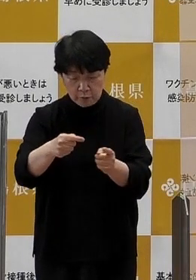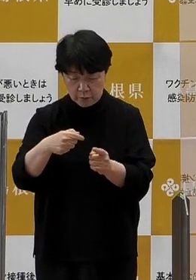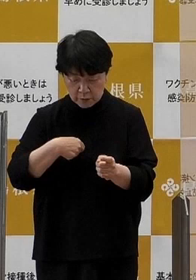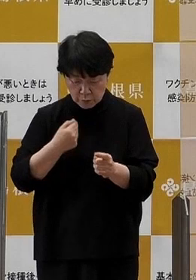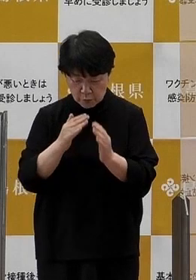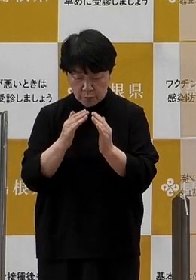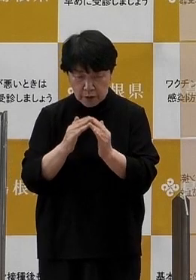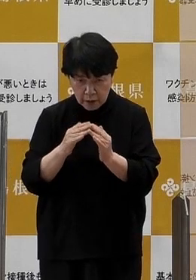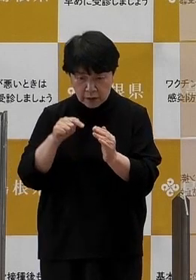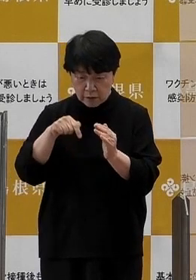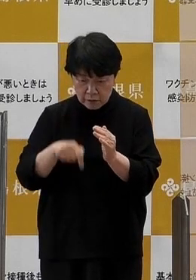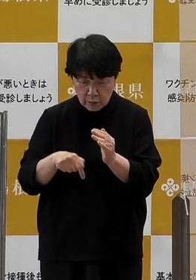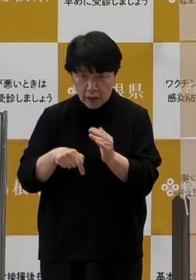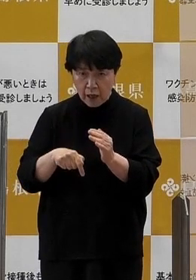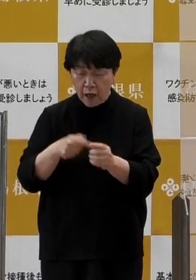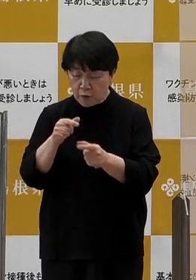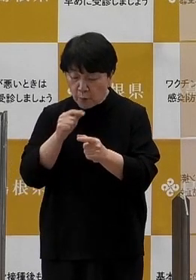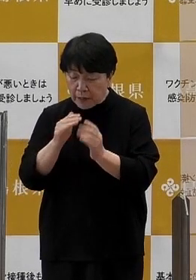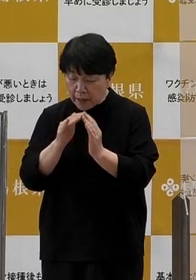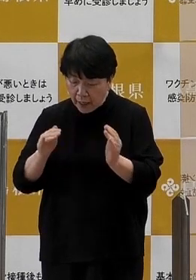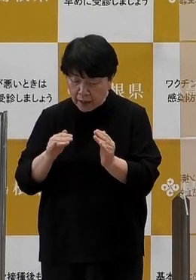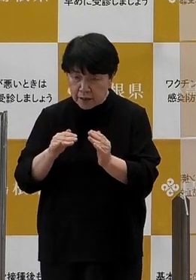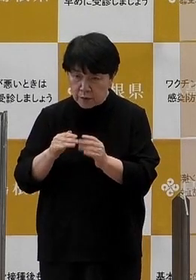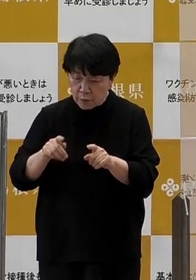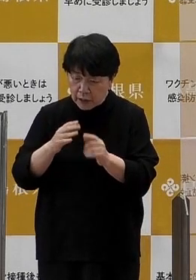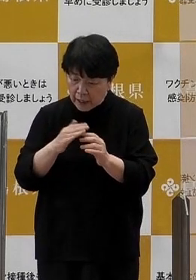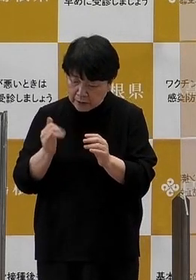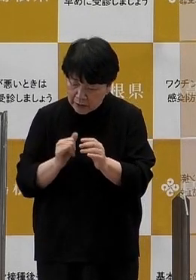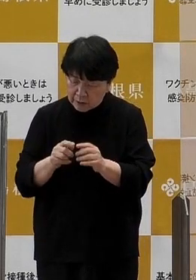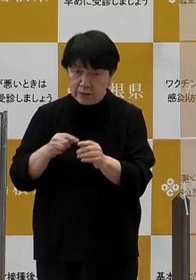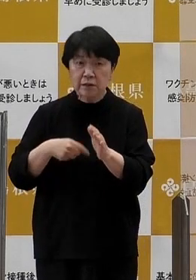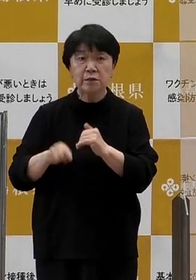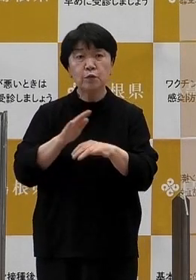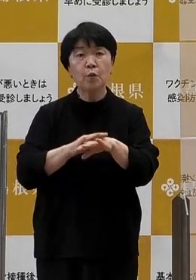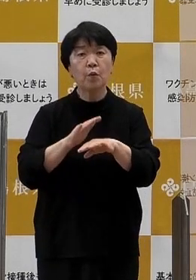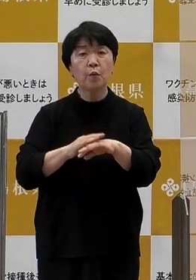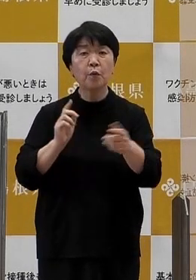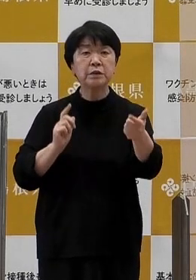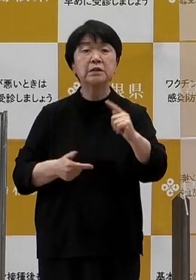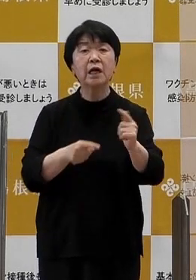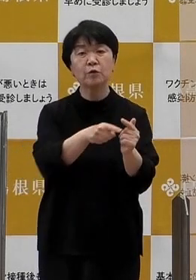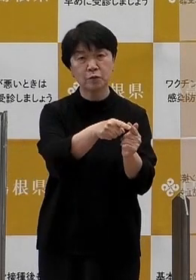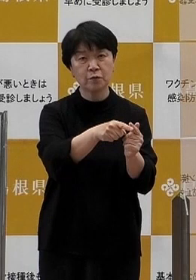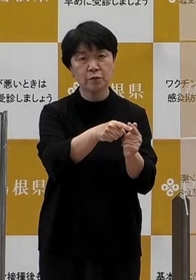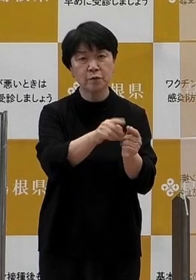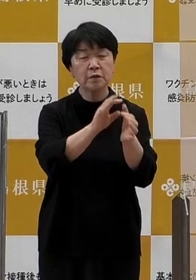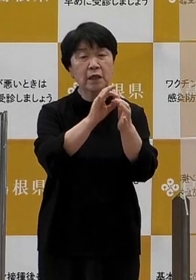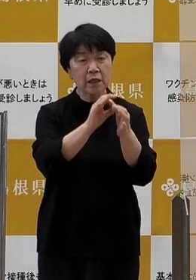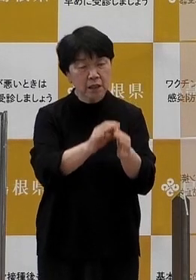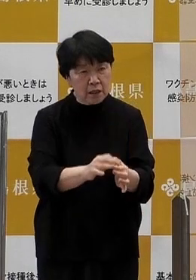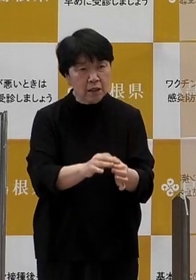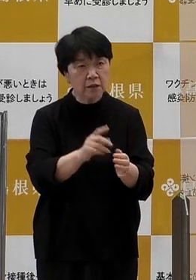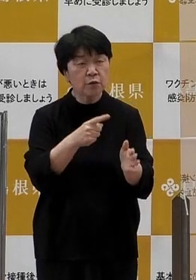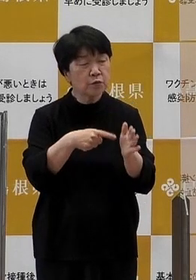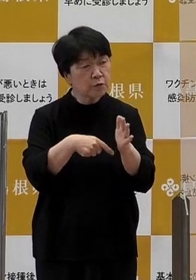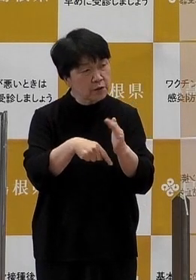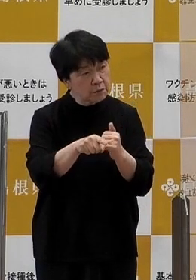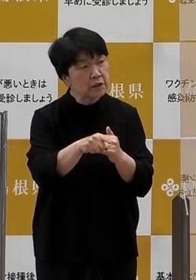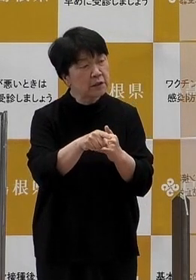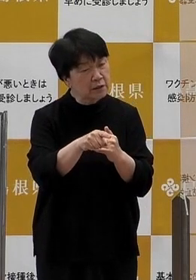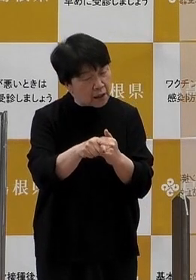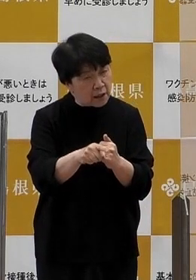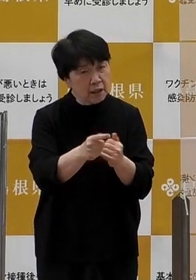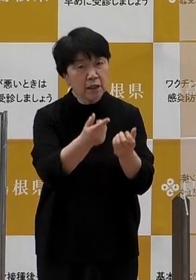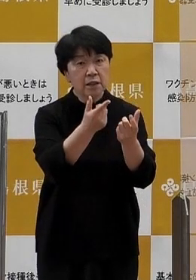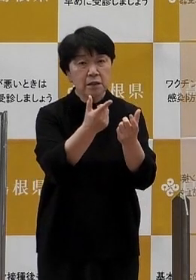飲み会をするとか、そういう接触ないわけですよね。ただそういうその構造からしても低いですから、きちんと